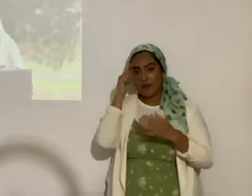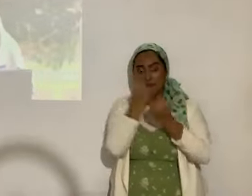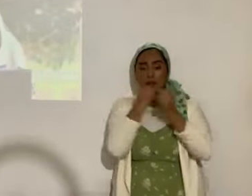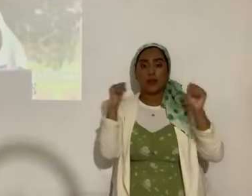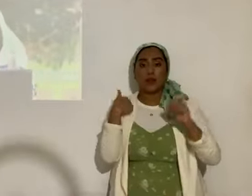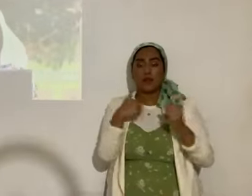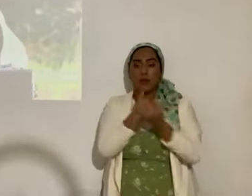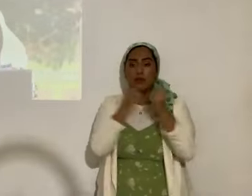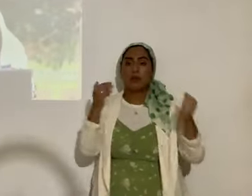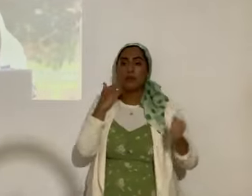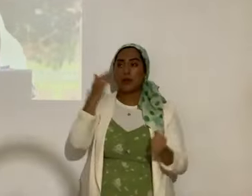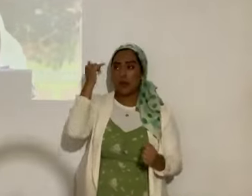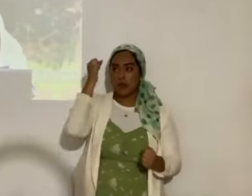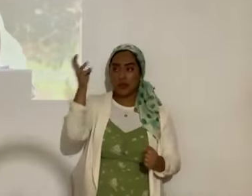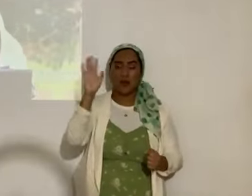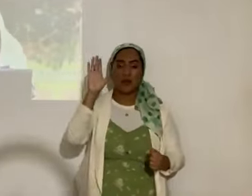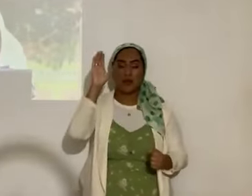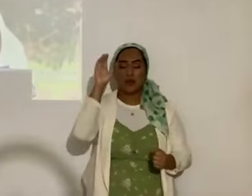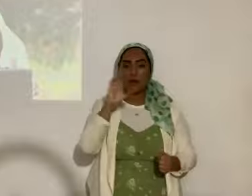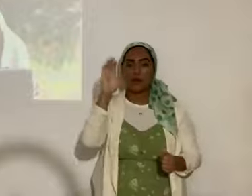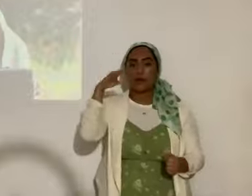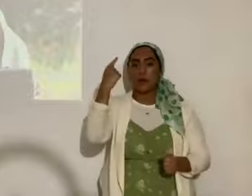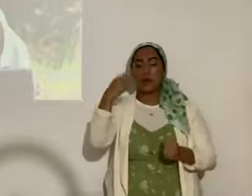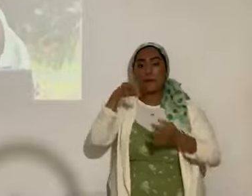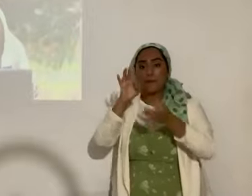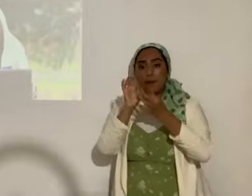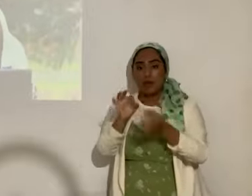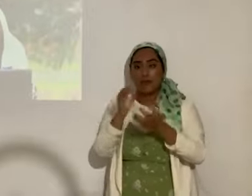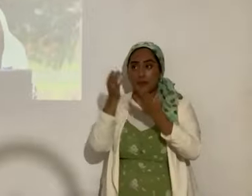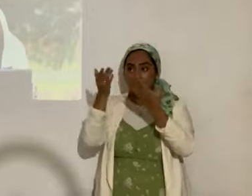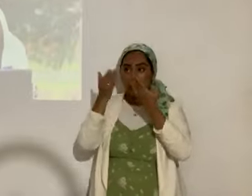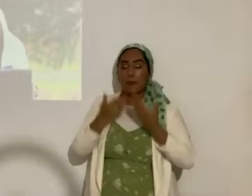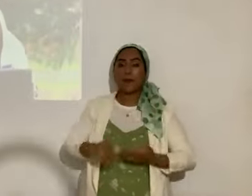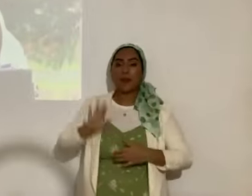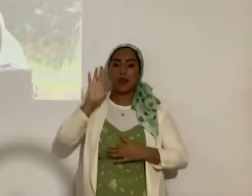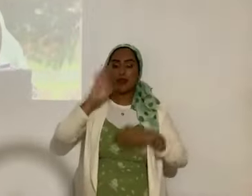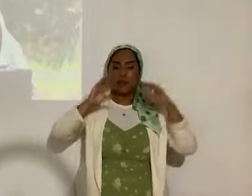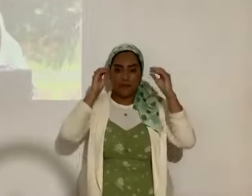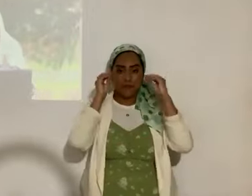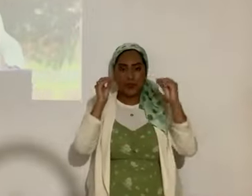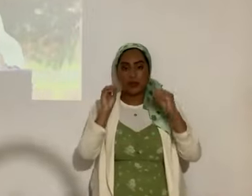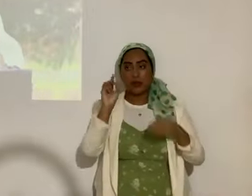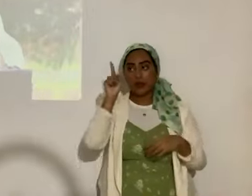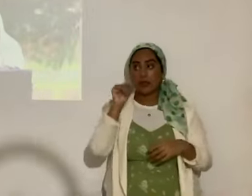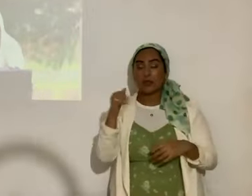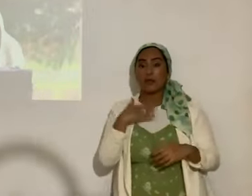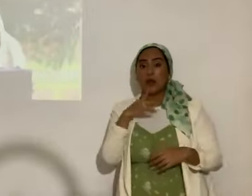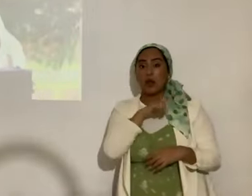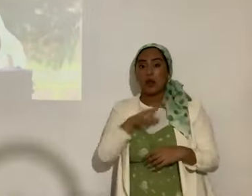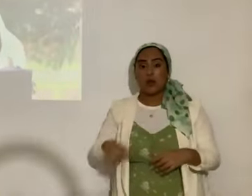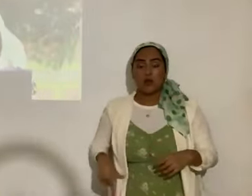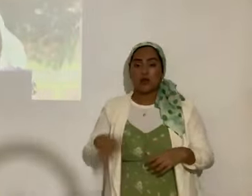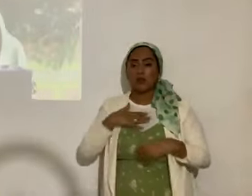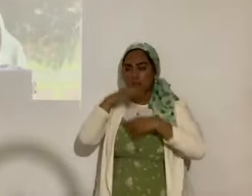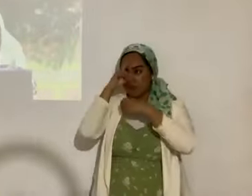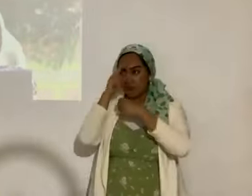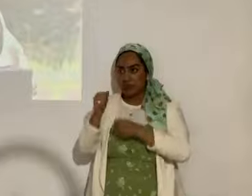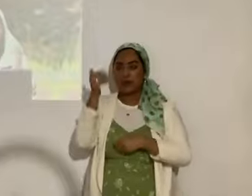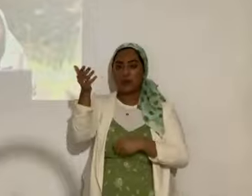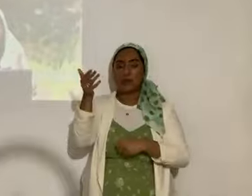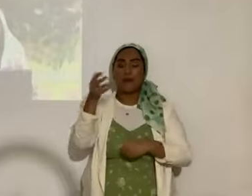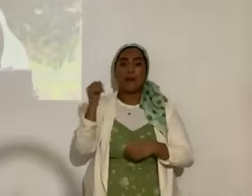somos salvos por su sacrificio único y perfecto y él nos ha dado su instrucción y porque él es mi señor me sujeto a su